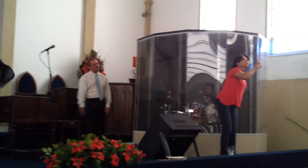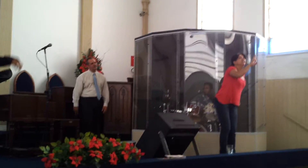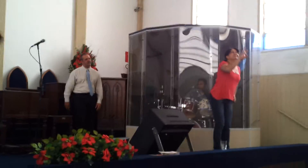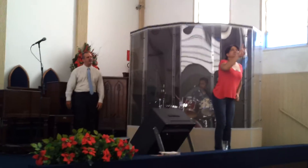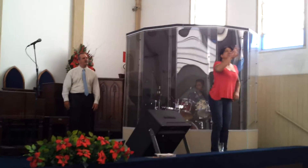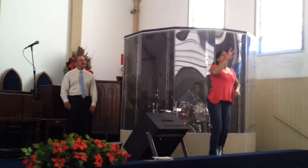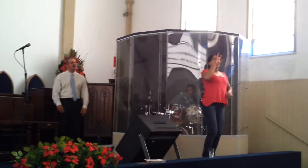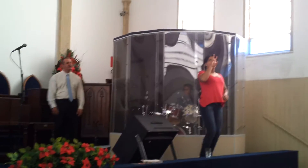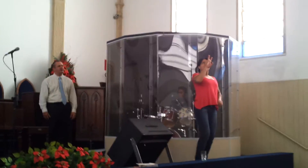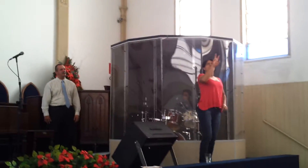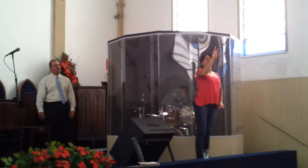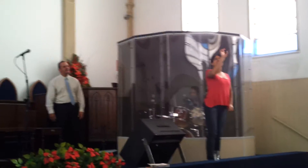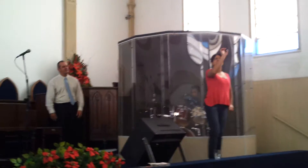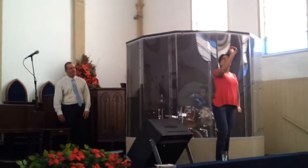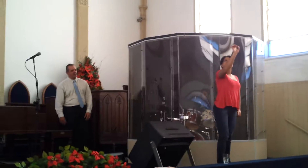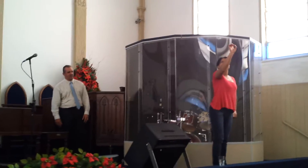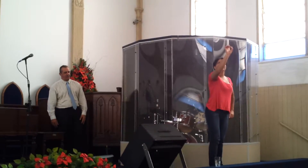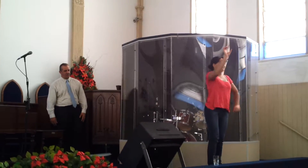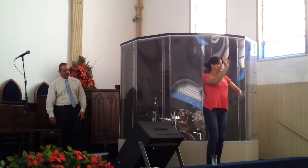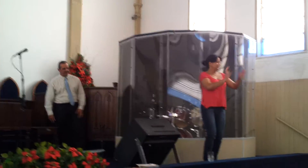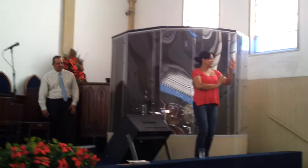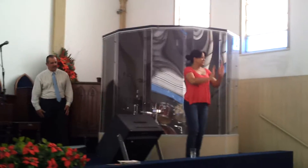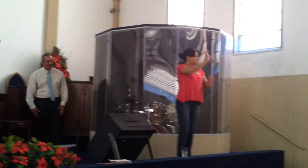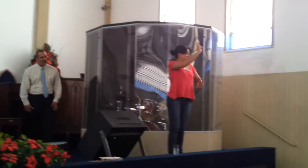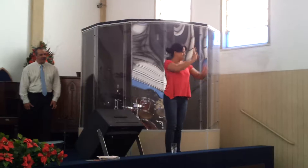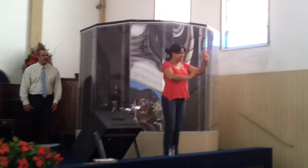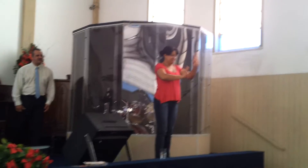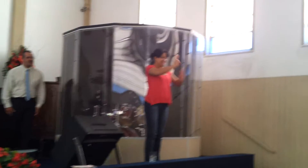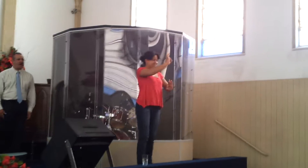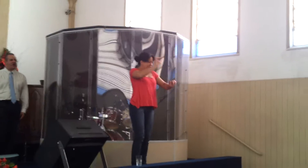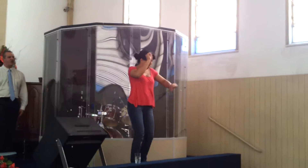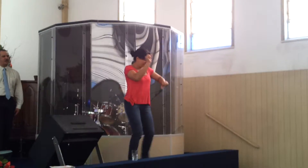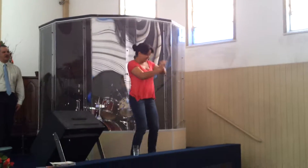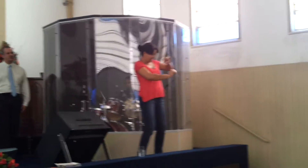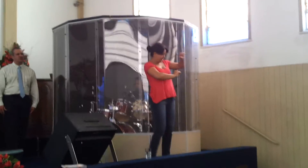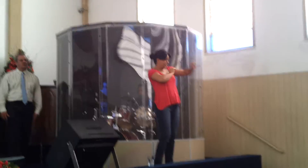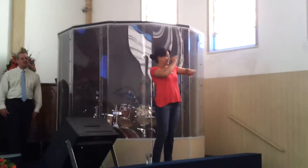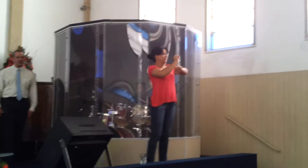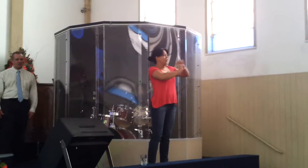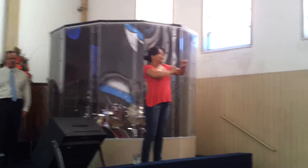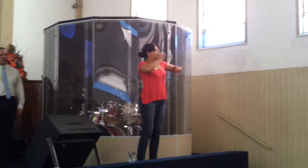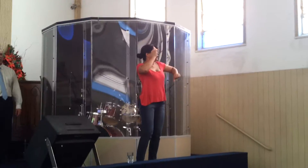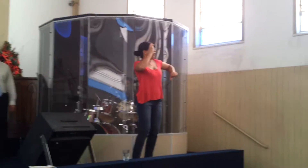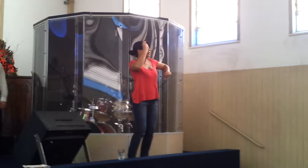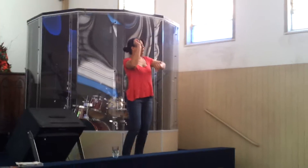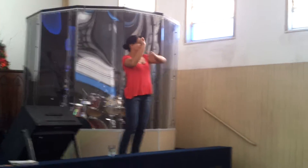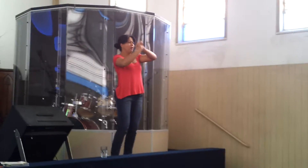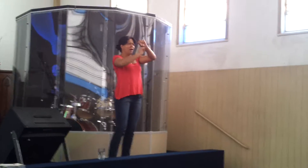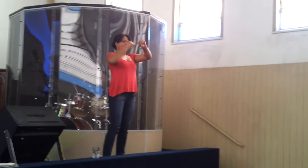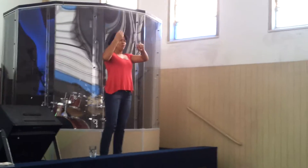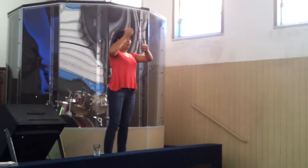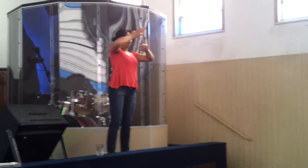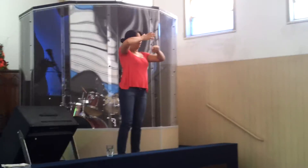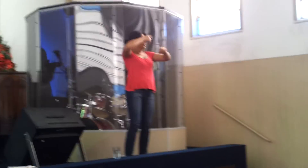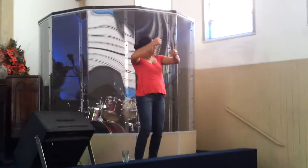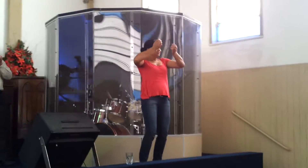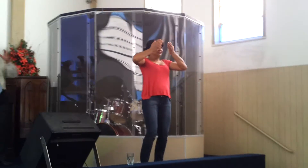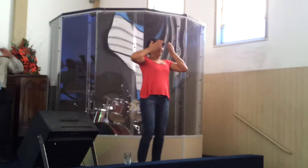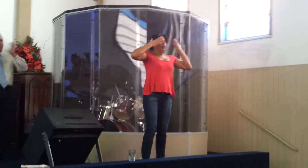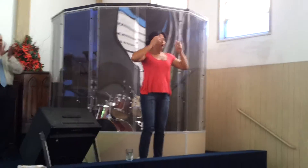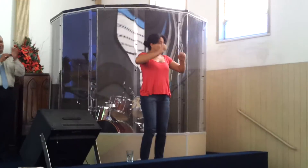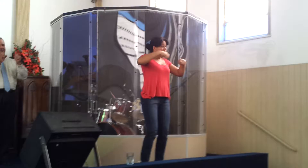me ver Não desvista a honrar e me curtir E